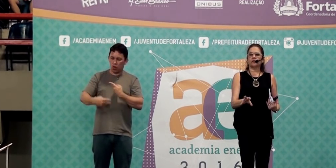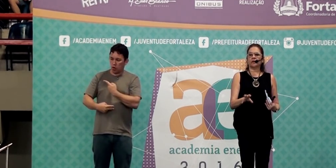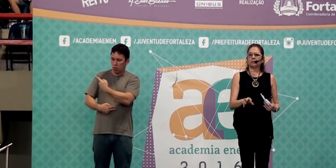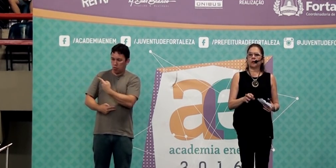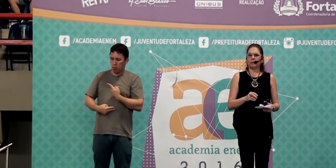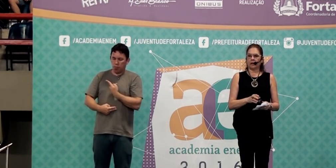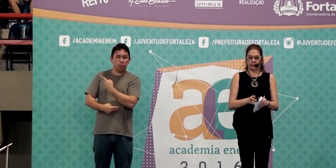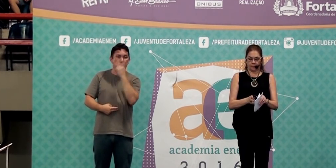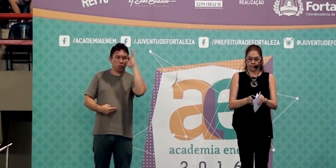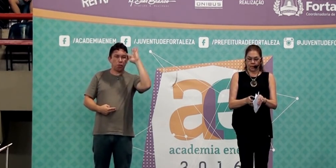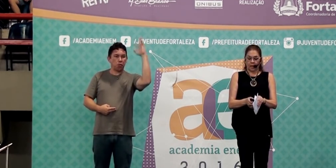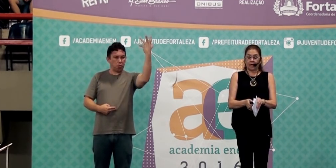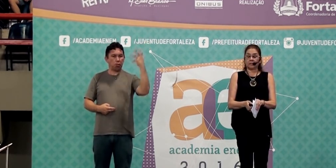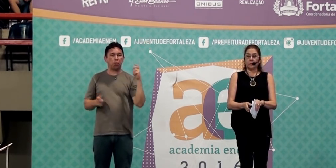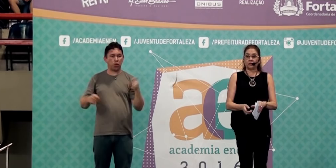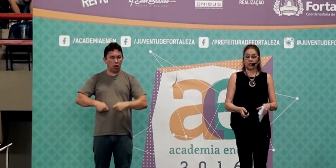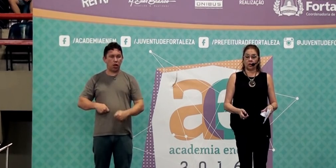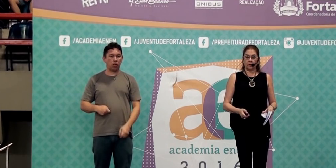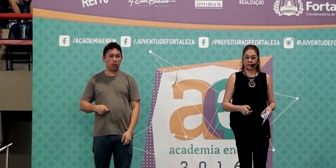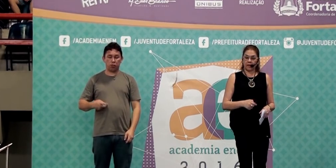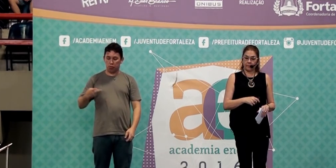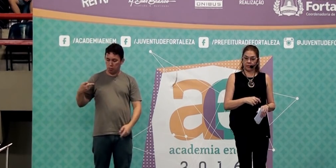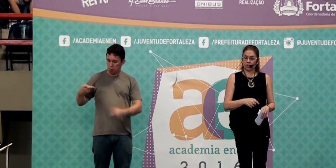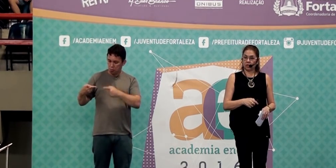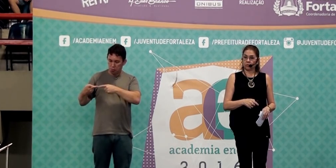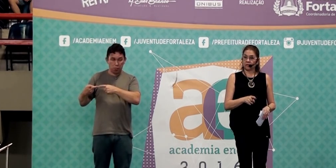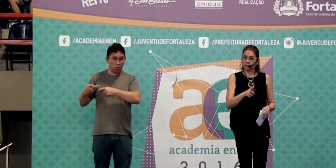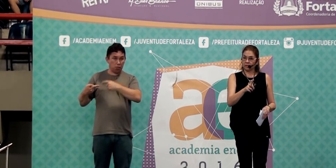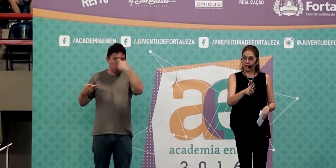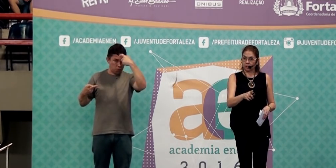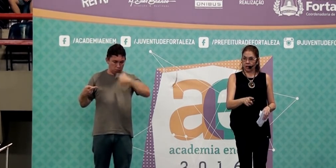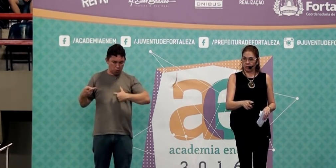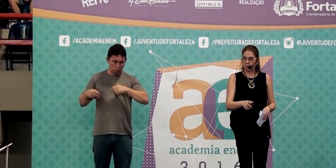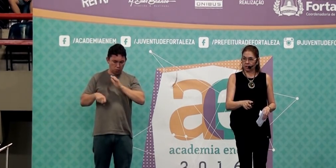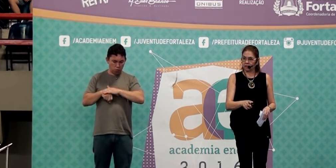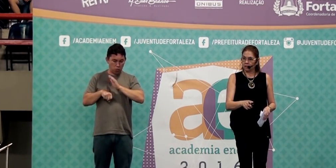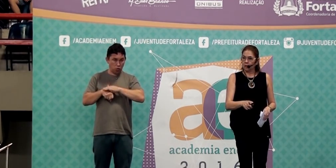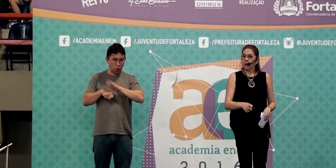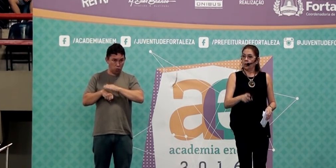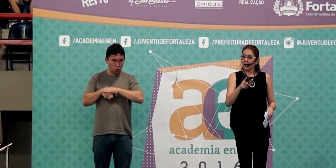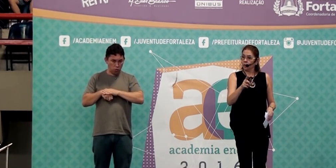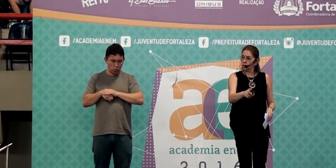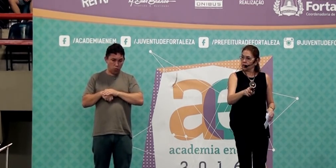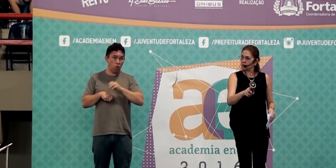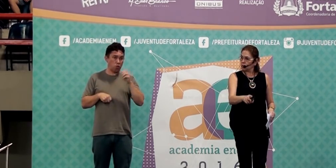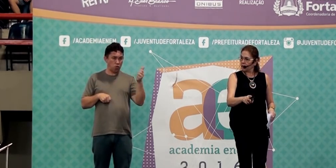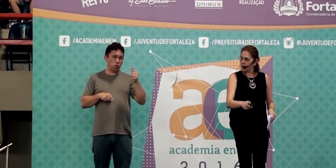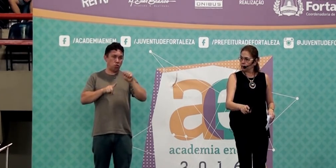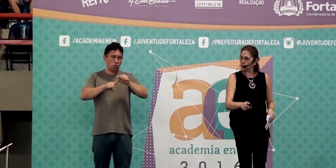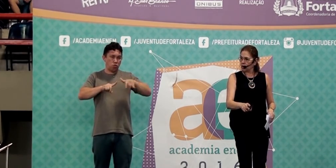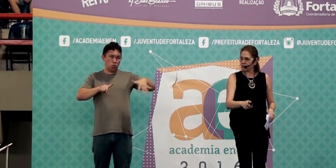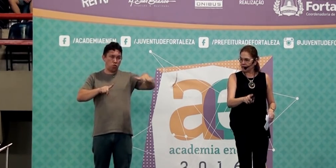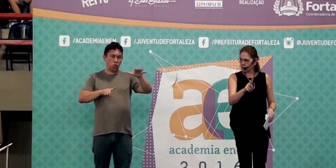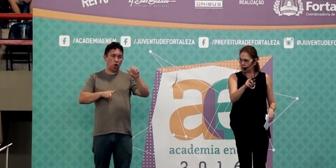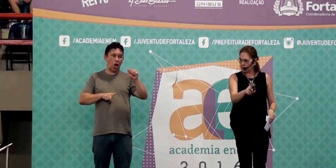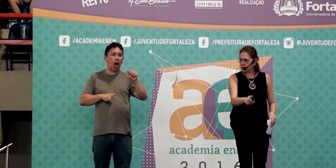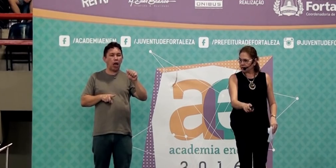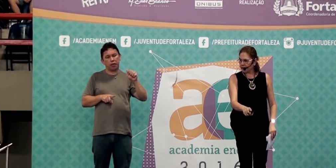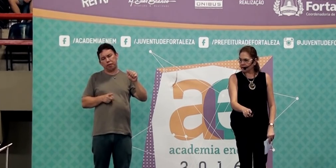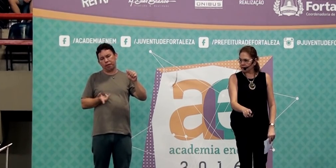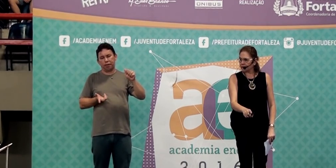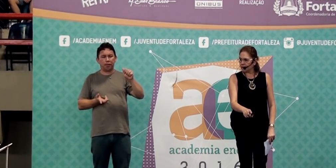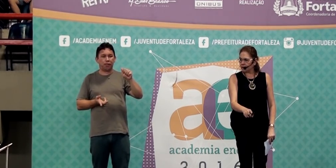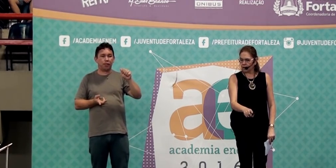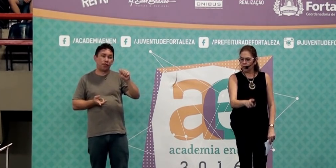podem resolver esse problema. As pessoas, repetindo, são os agentes. O aluno escolheu dois